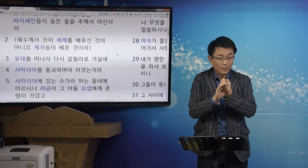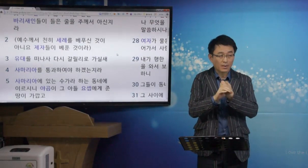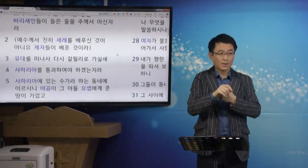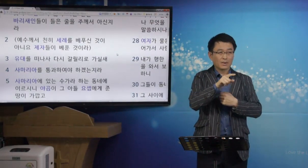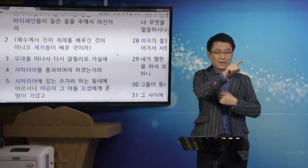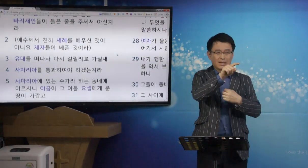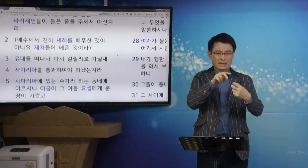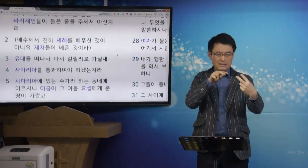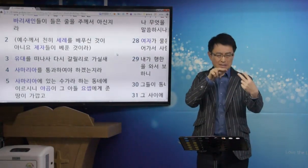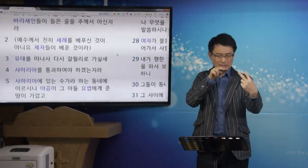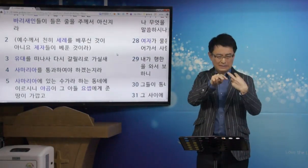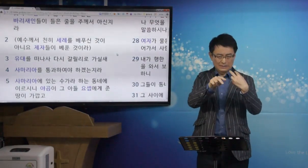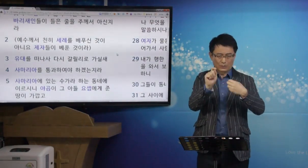운전으로 가면